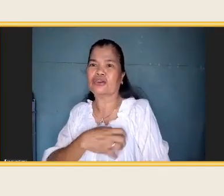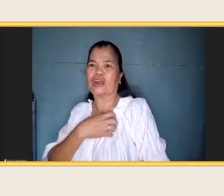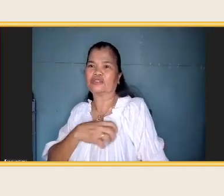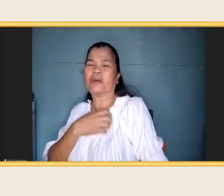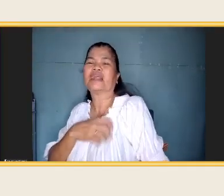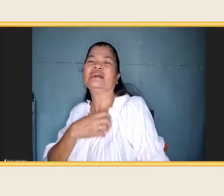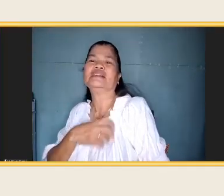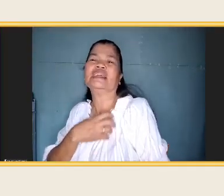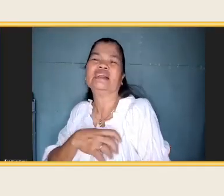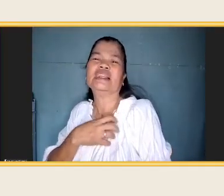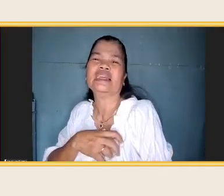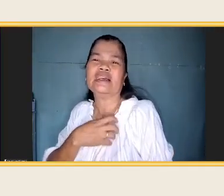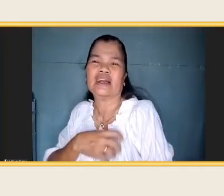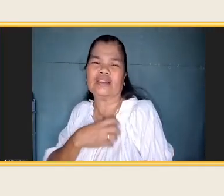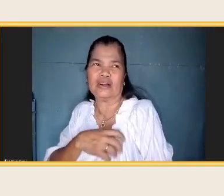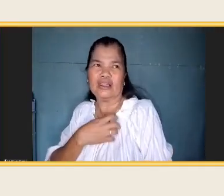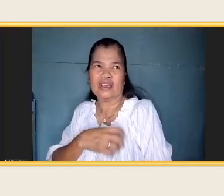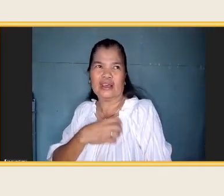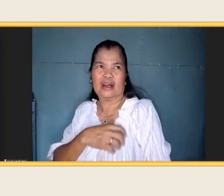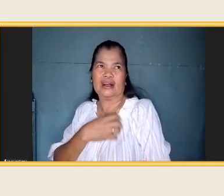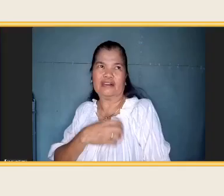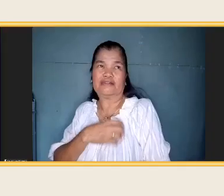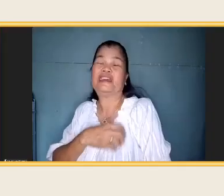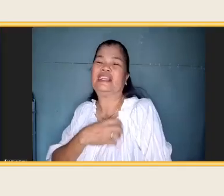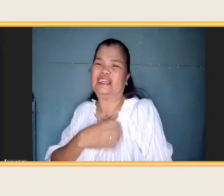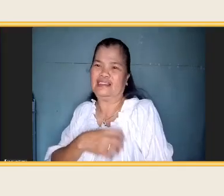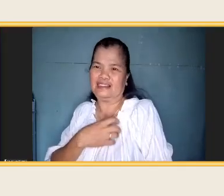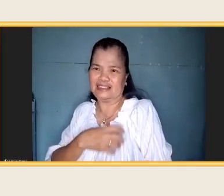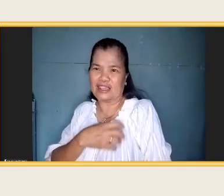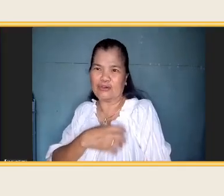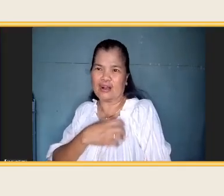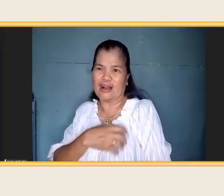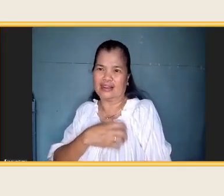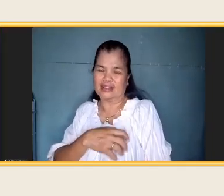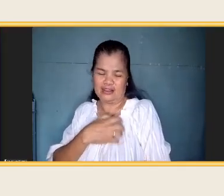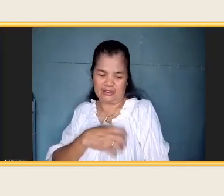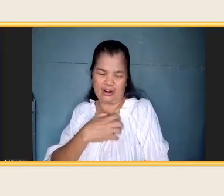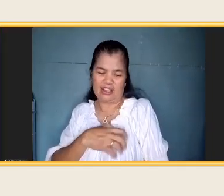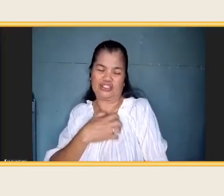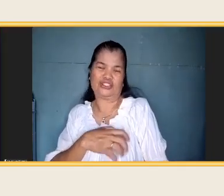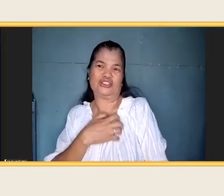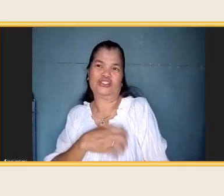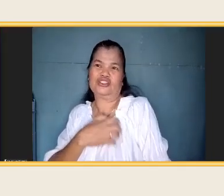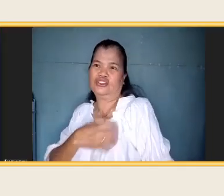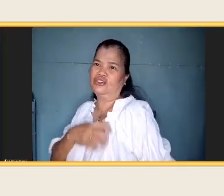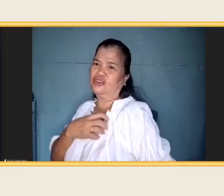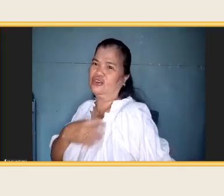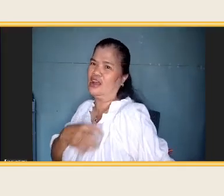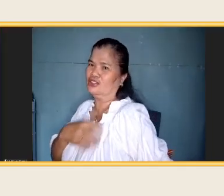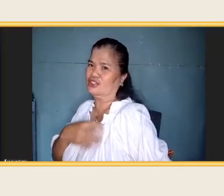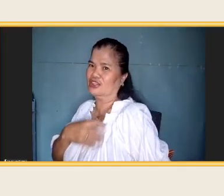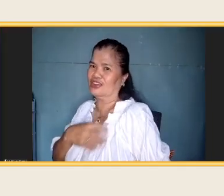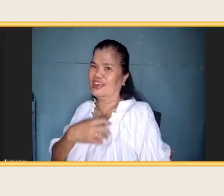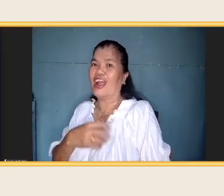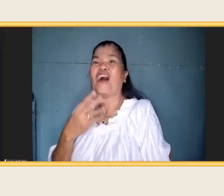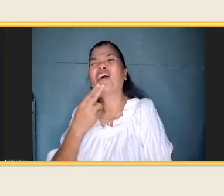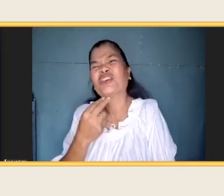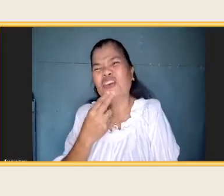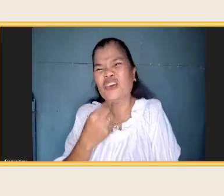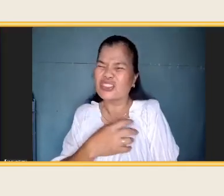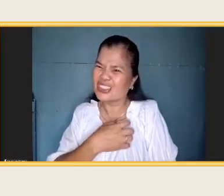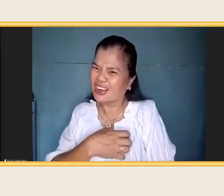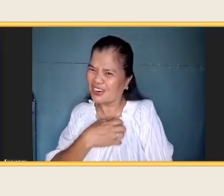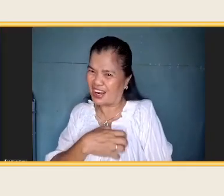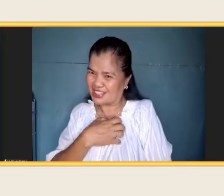kayo. Crush. Parang tingling feeling sa yung heart. Crush. Crush.